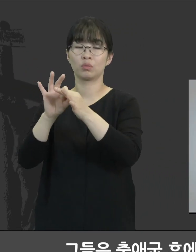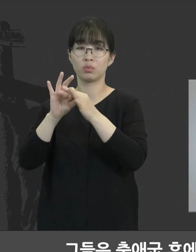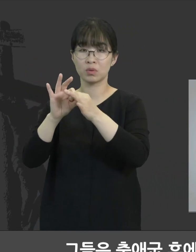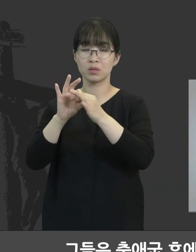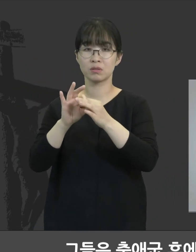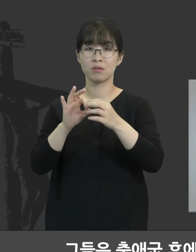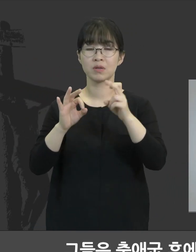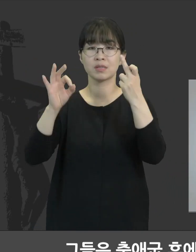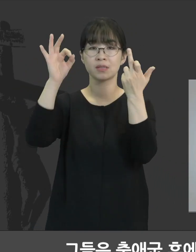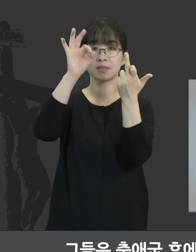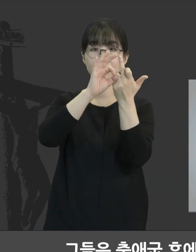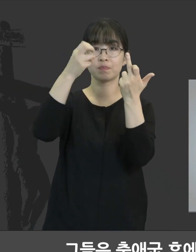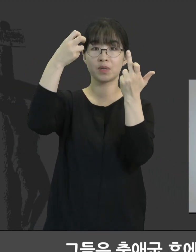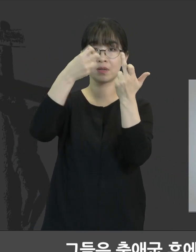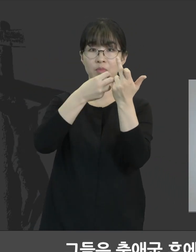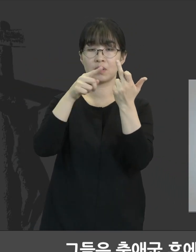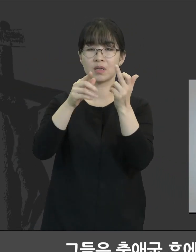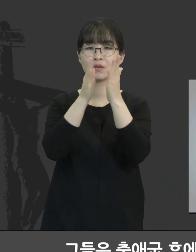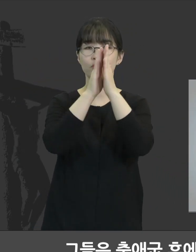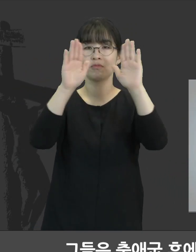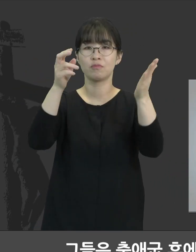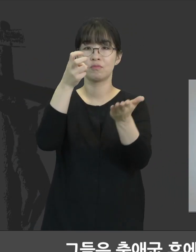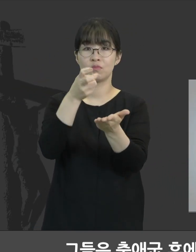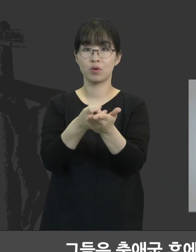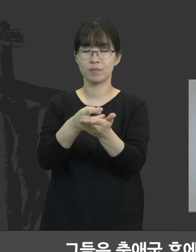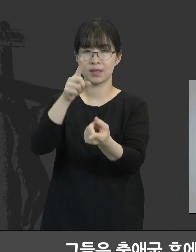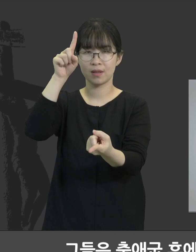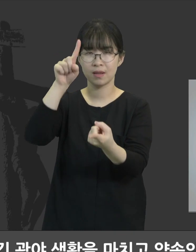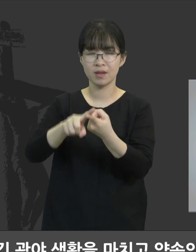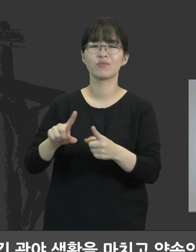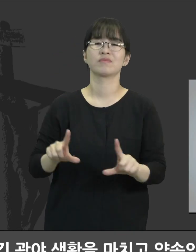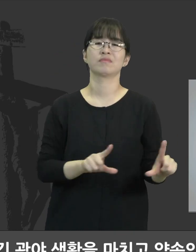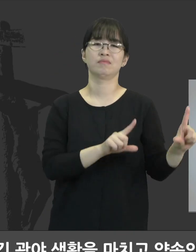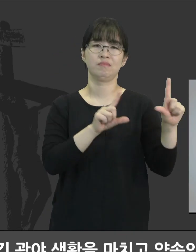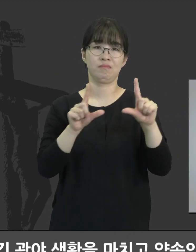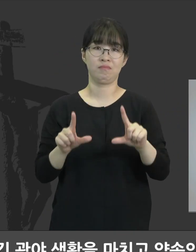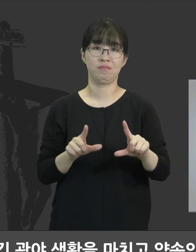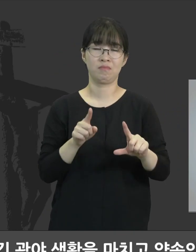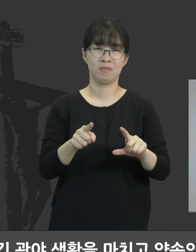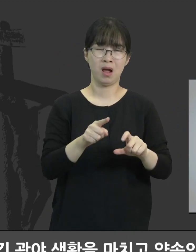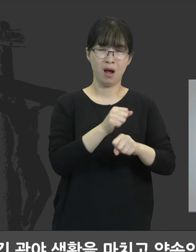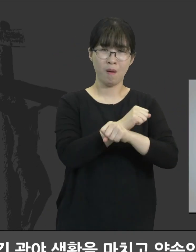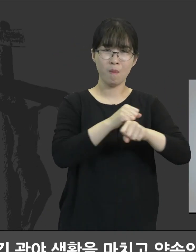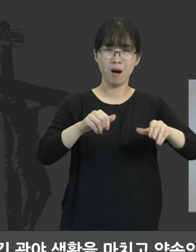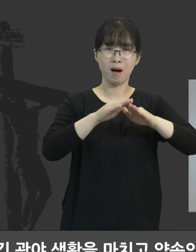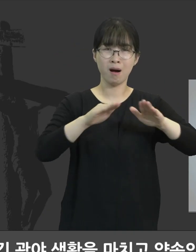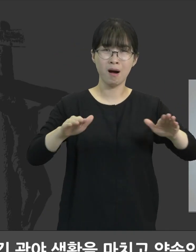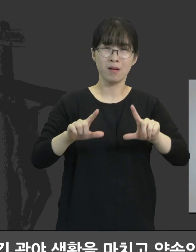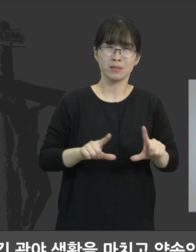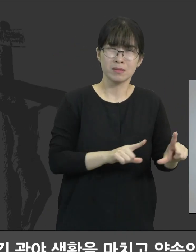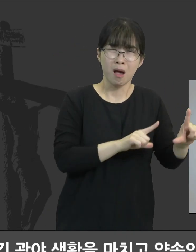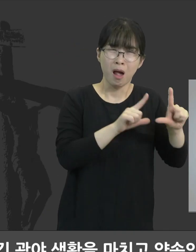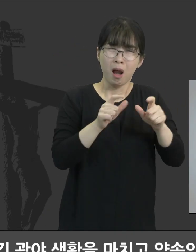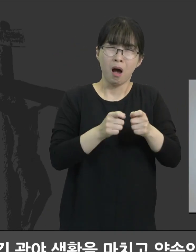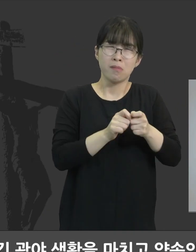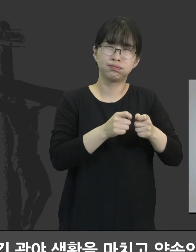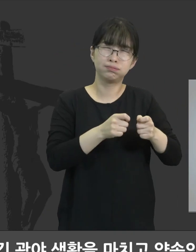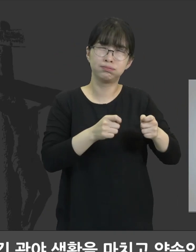받은 율법으로 살아가야 했습니다. 긴 광야 생활을 마치고 약속의 땅으로 들어가기 직전 모세는